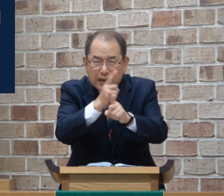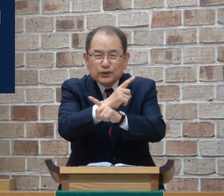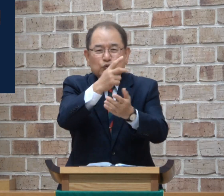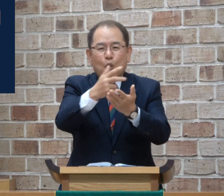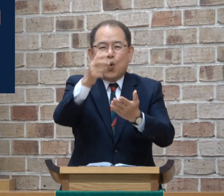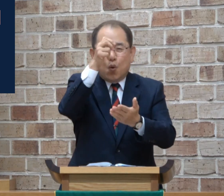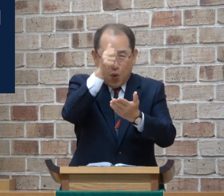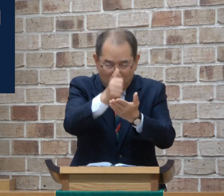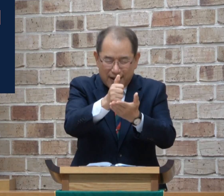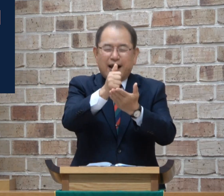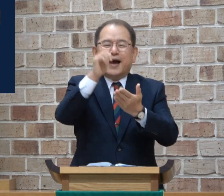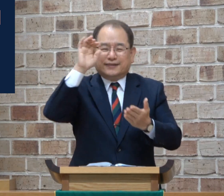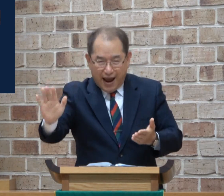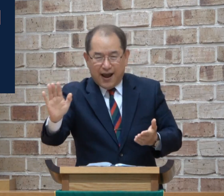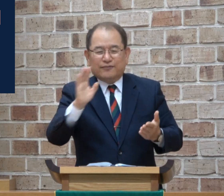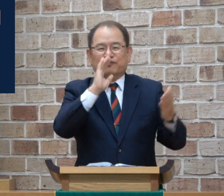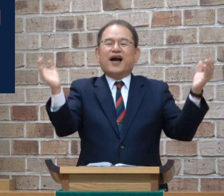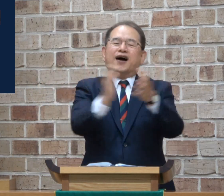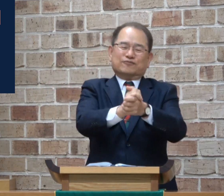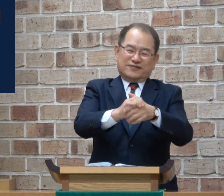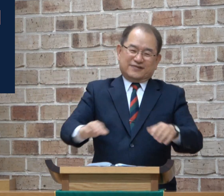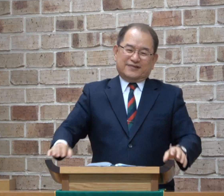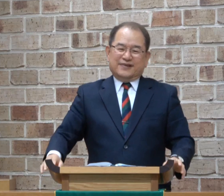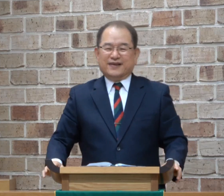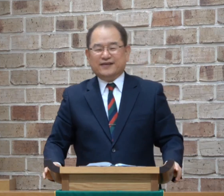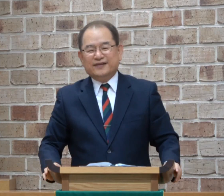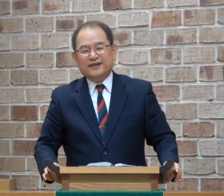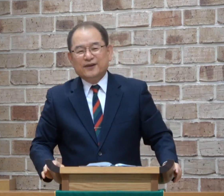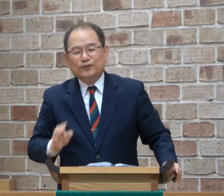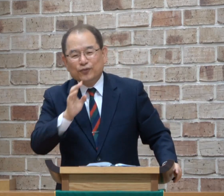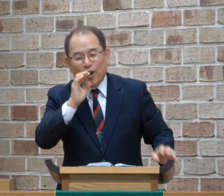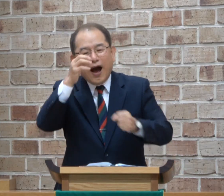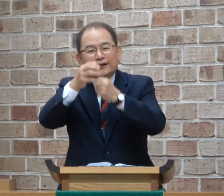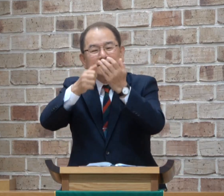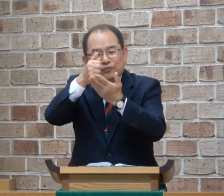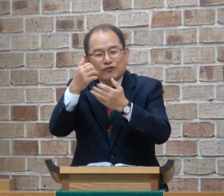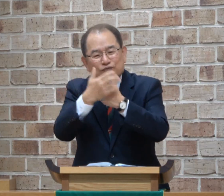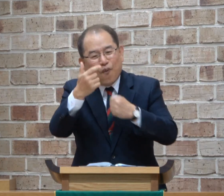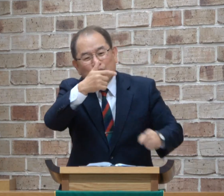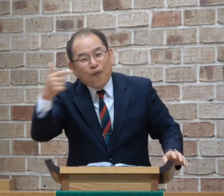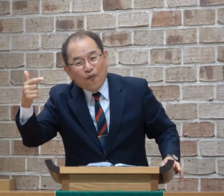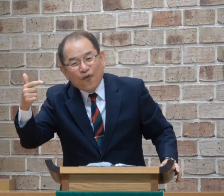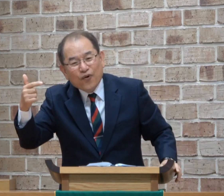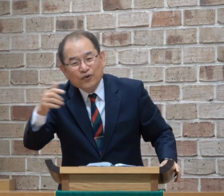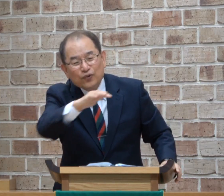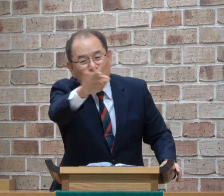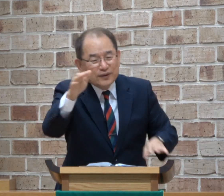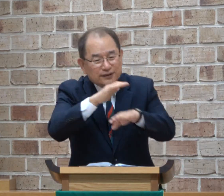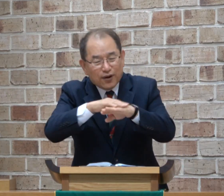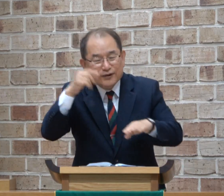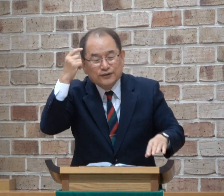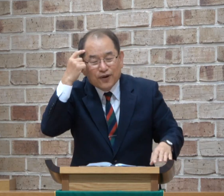아멘. 정말 하나님의 은혜가 큽니다. 여러분 잘 생각해 보시기 바랍니다.